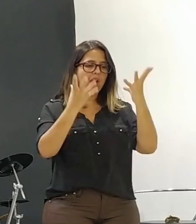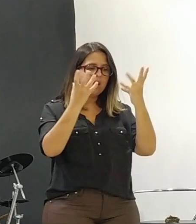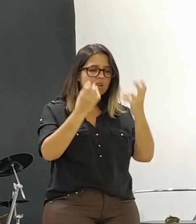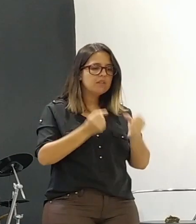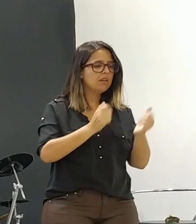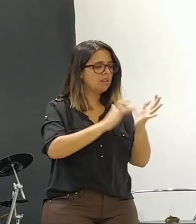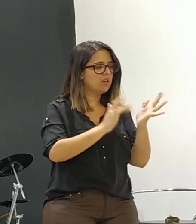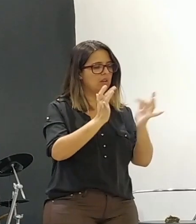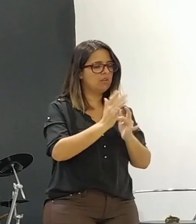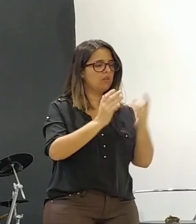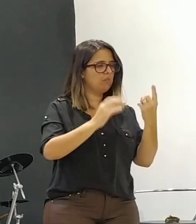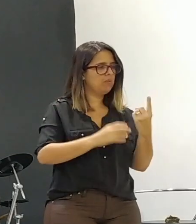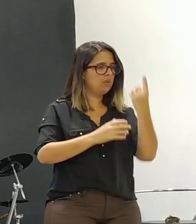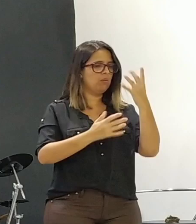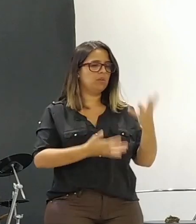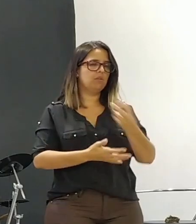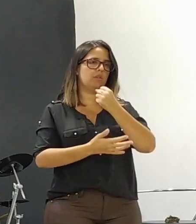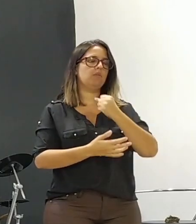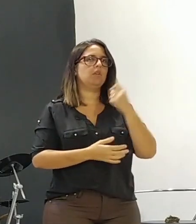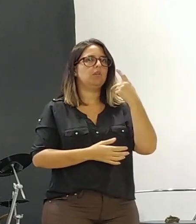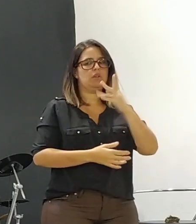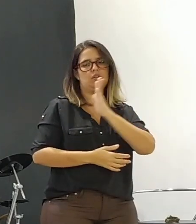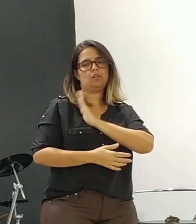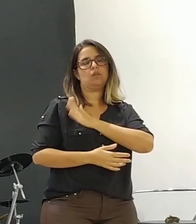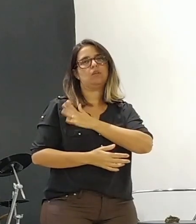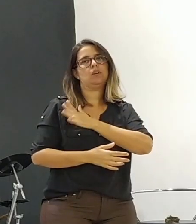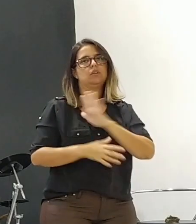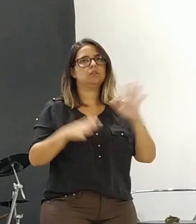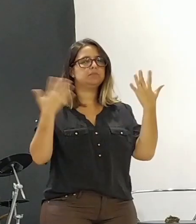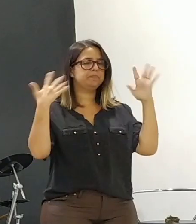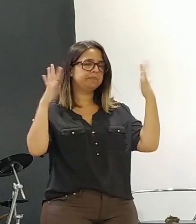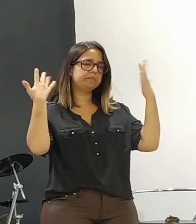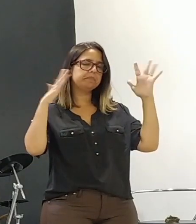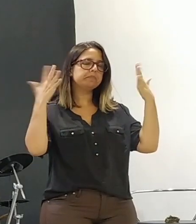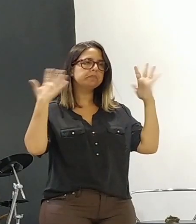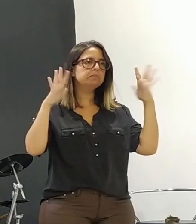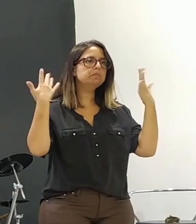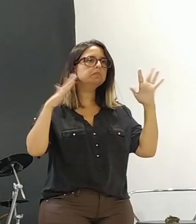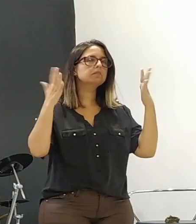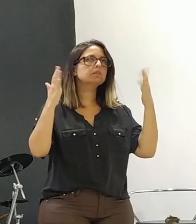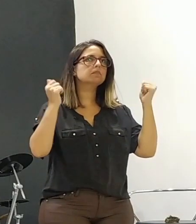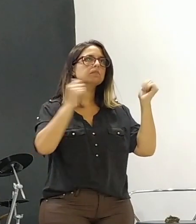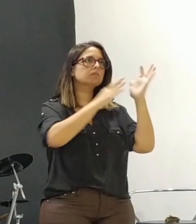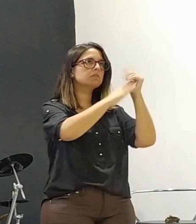teu Salvador. Glória a Deus. Glória a Deus.